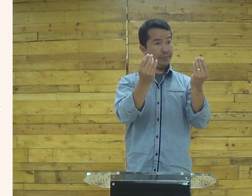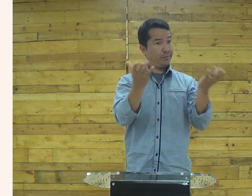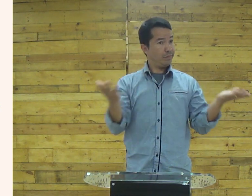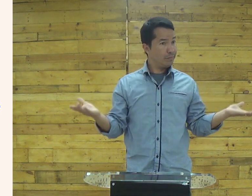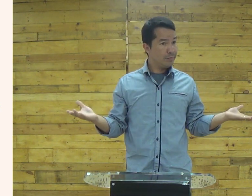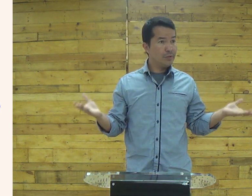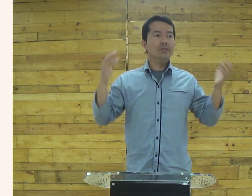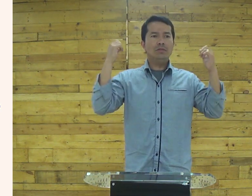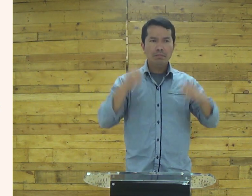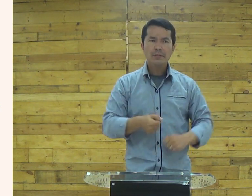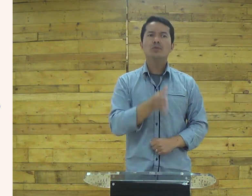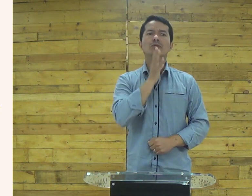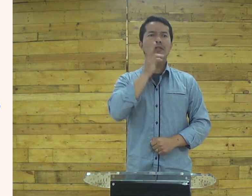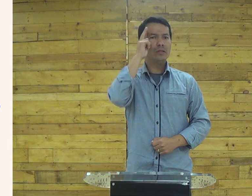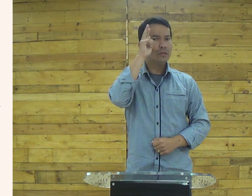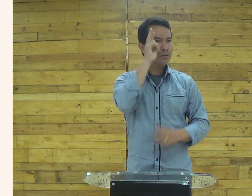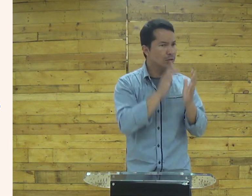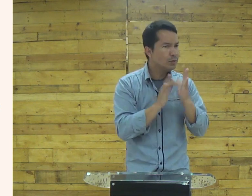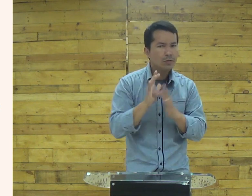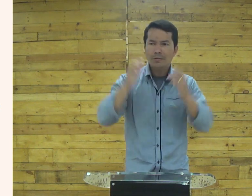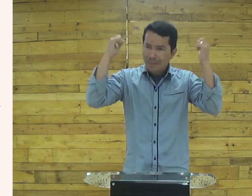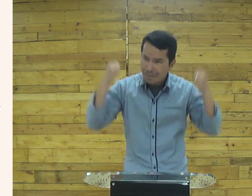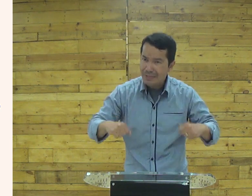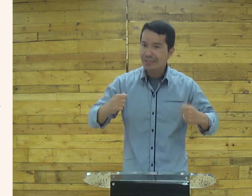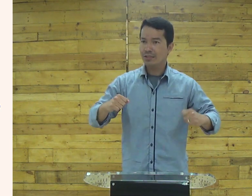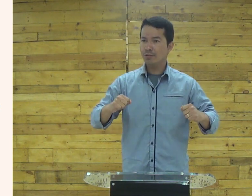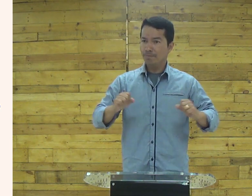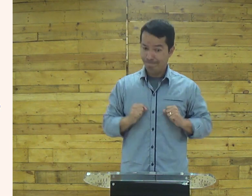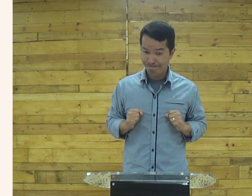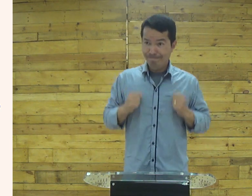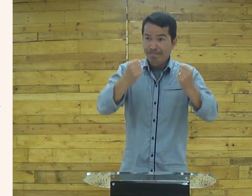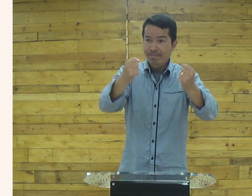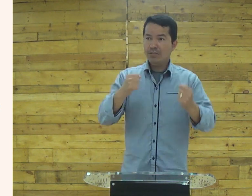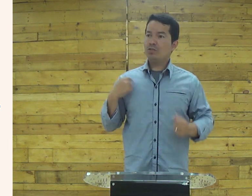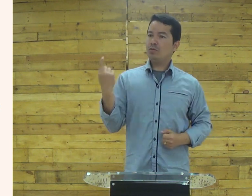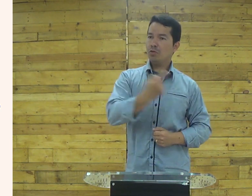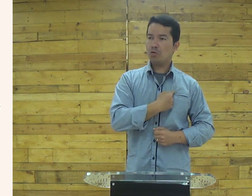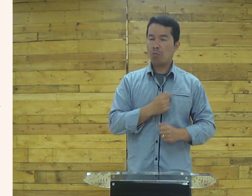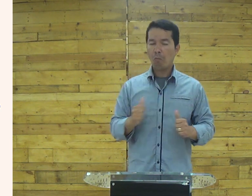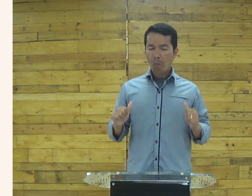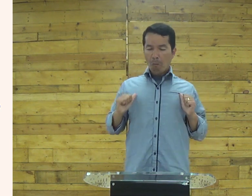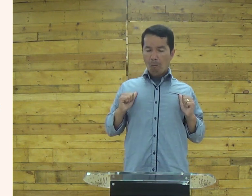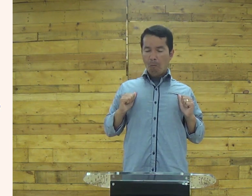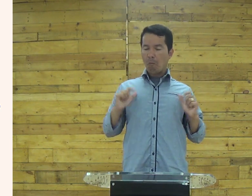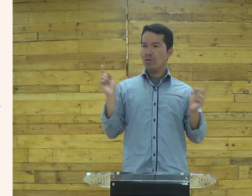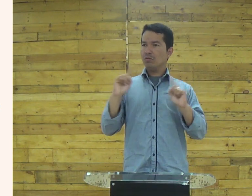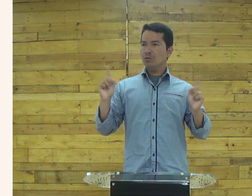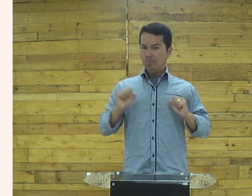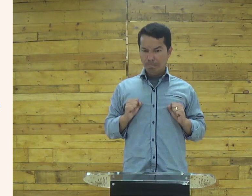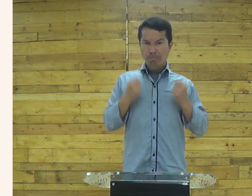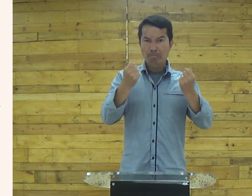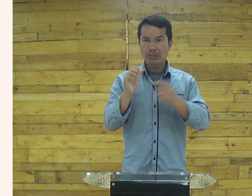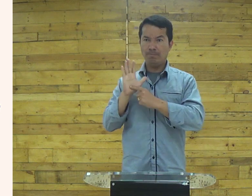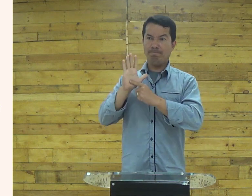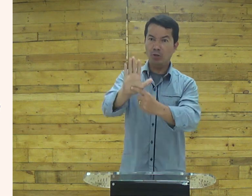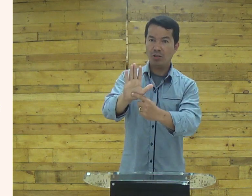Surdos são aos montes. E eles precisam conhecer Jesus. Nós não podemos ficar